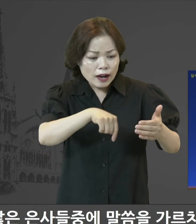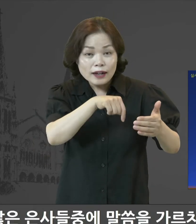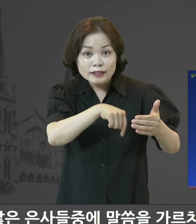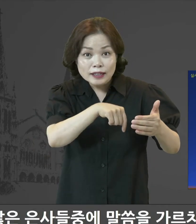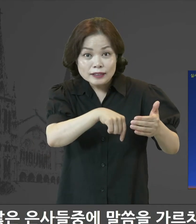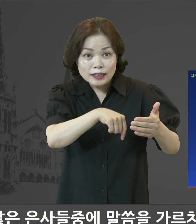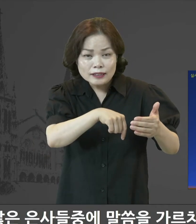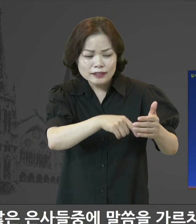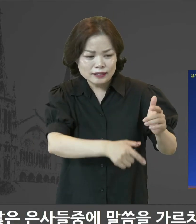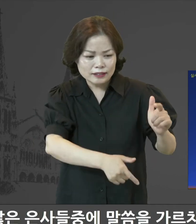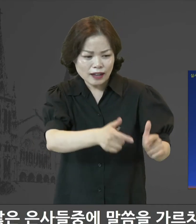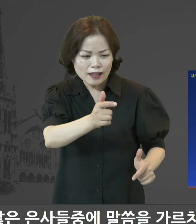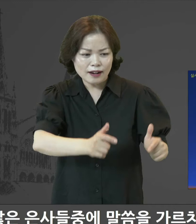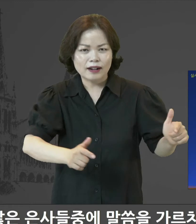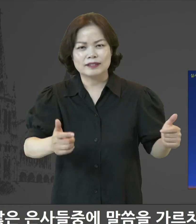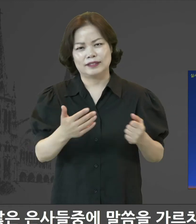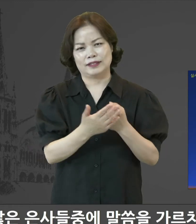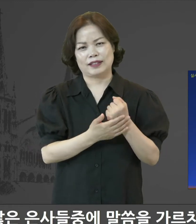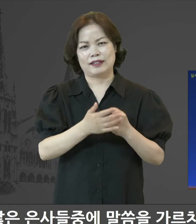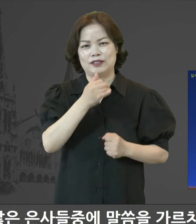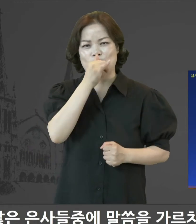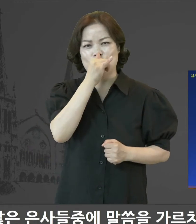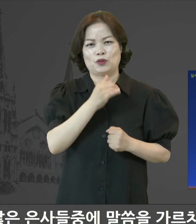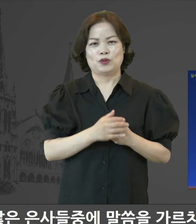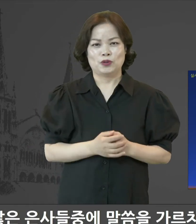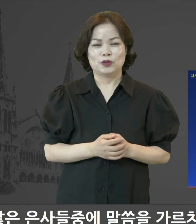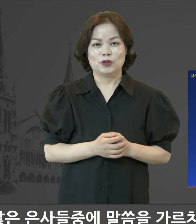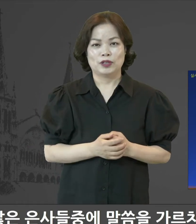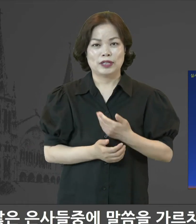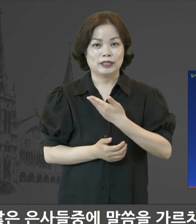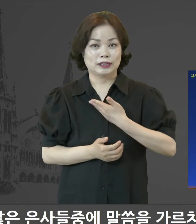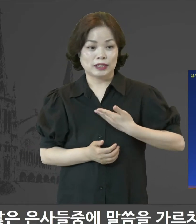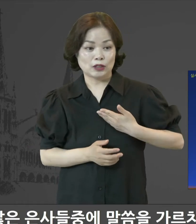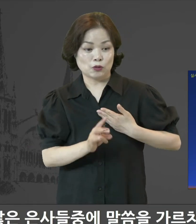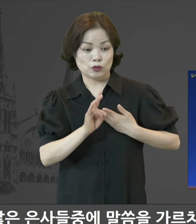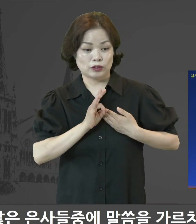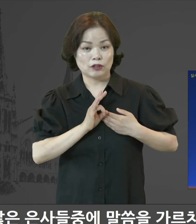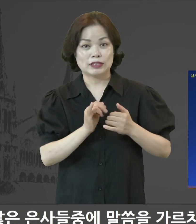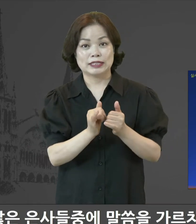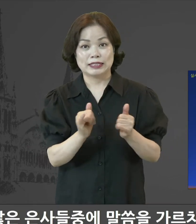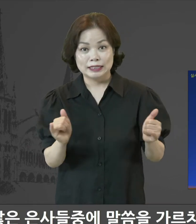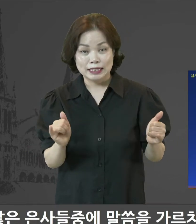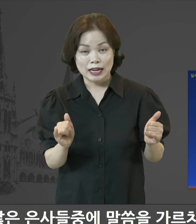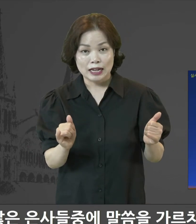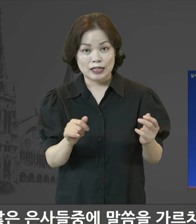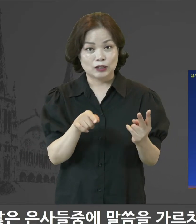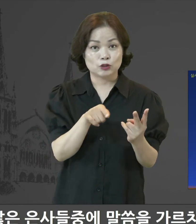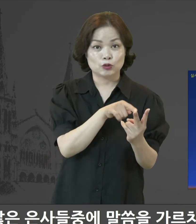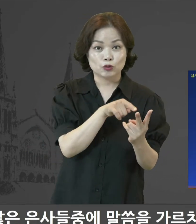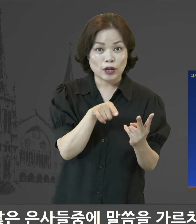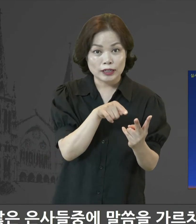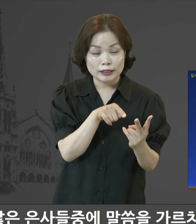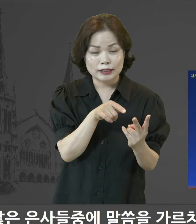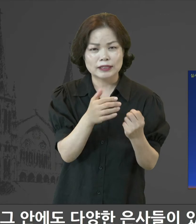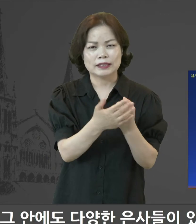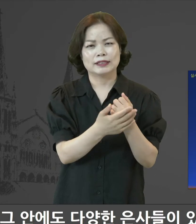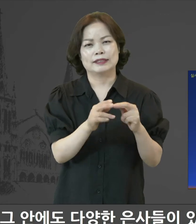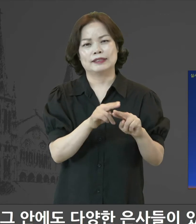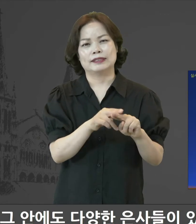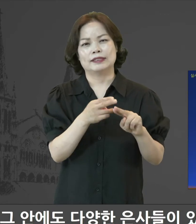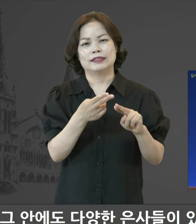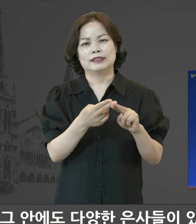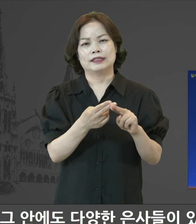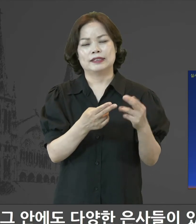안에도 다양한 은사들이 있다는 겁니다. 사도와 선지자, 이 두 가지 은사는,